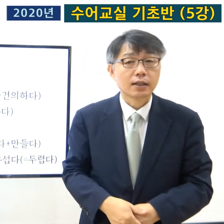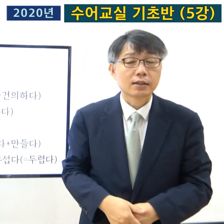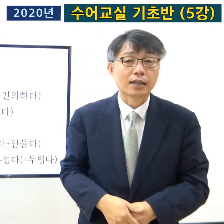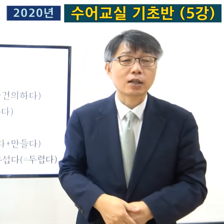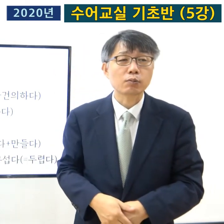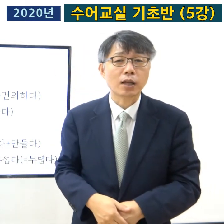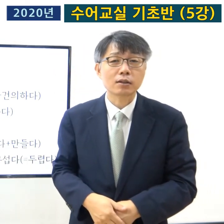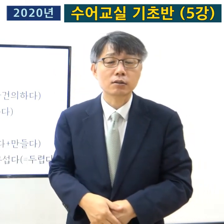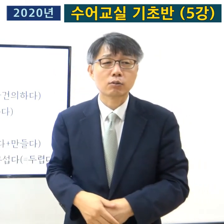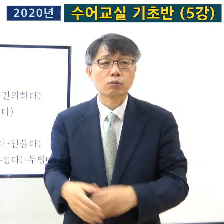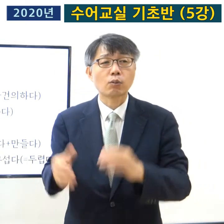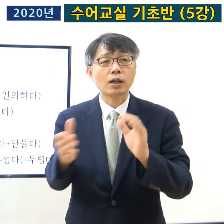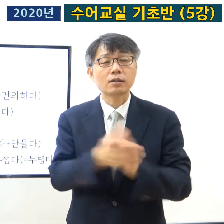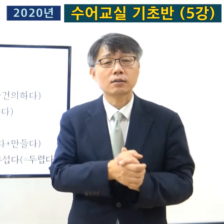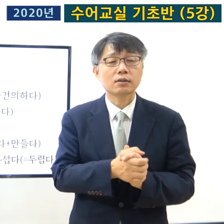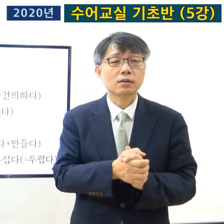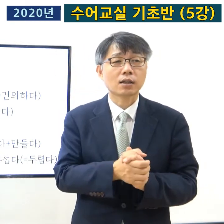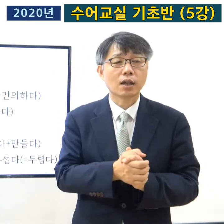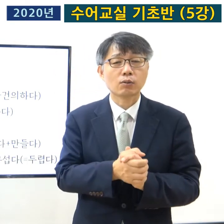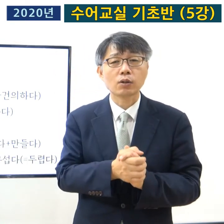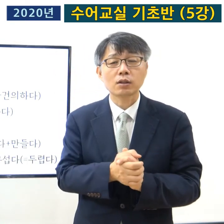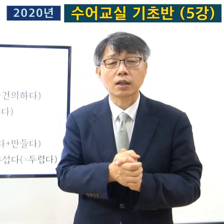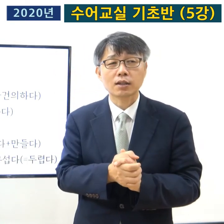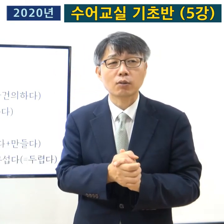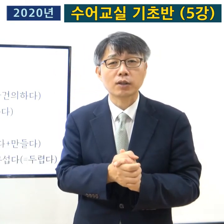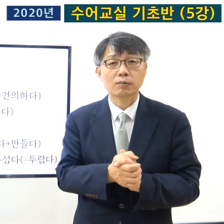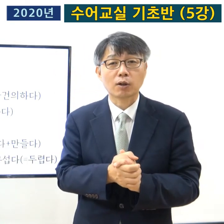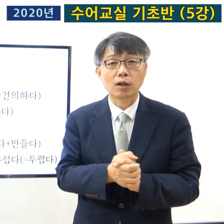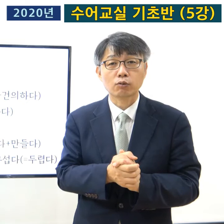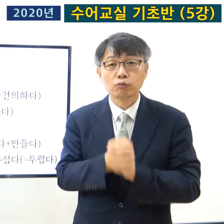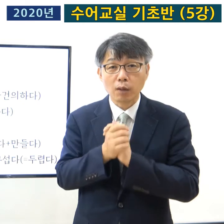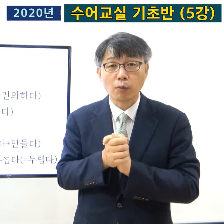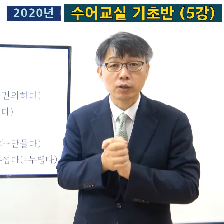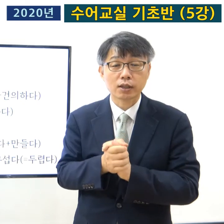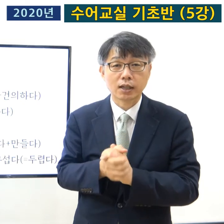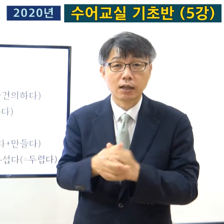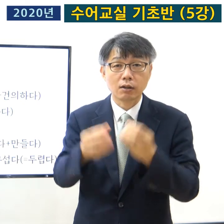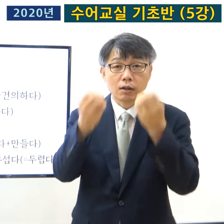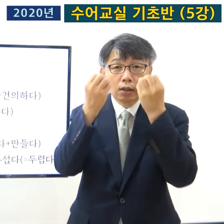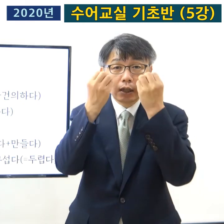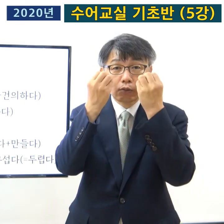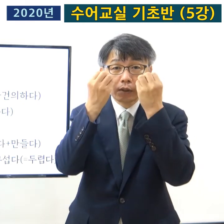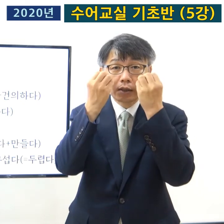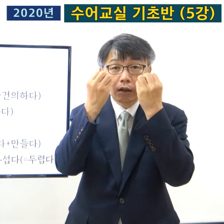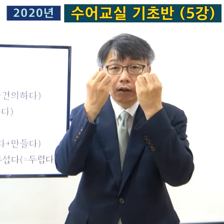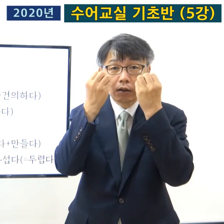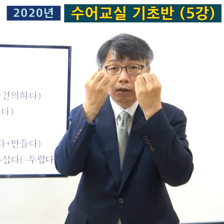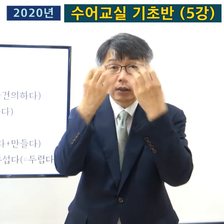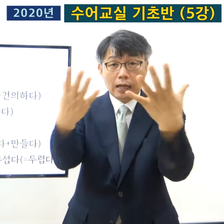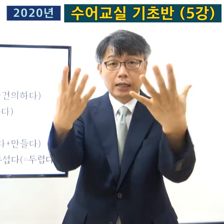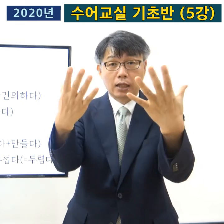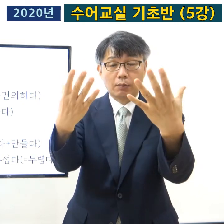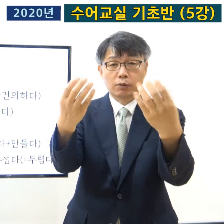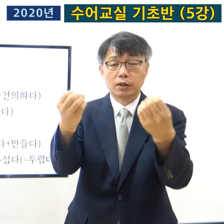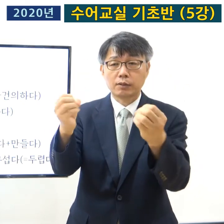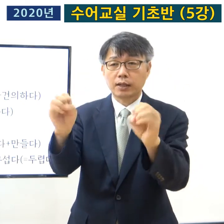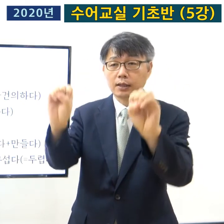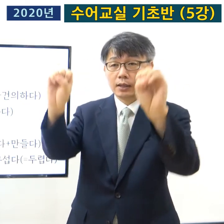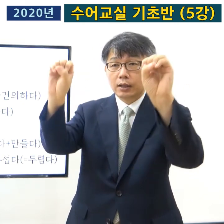자 새롭다는 농인들에게 새롭다는 뭘까요? 눈에 보이는 거잖아요. 자, 눈 밑에서 탁 이렇게 보이는 겁니다. 자, 이렇게